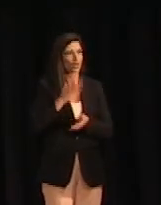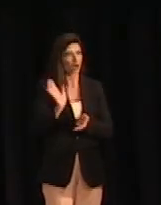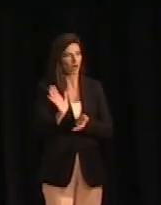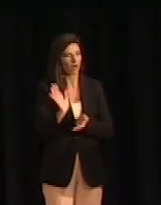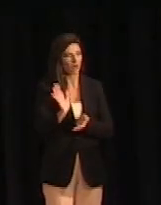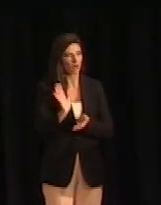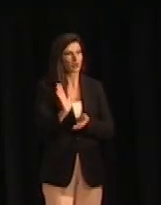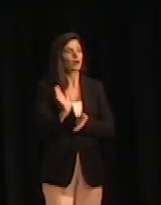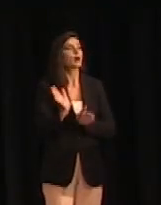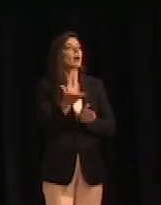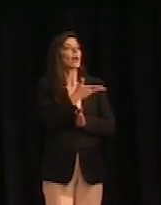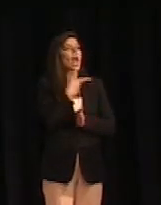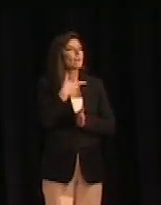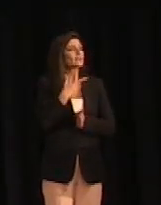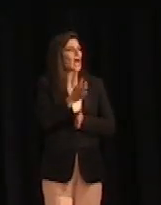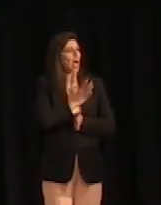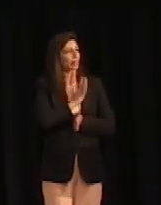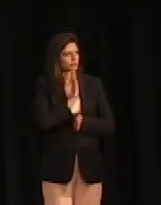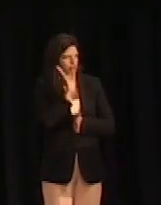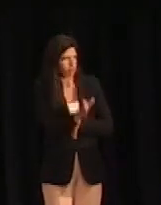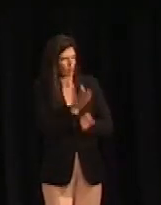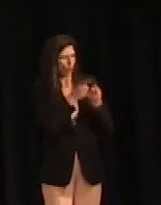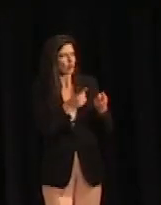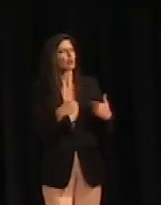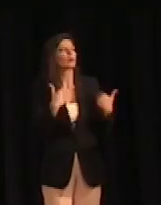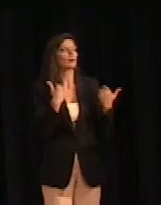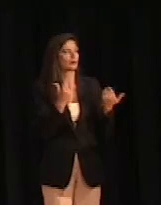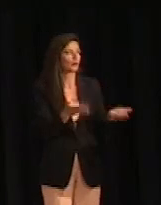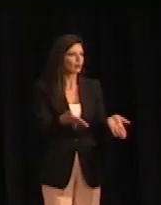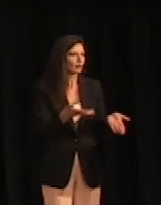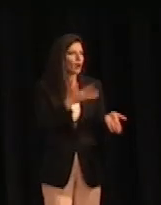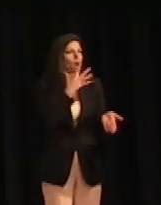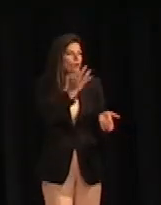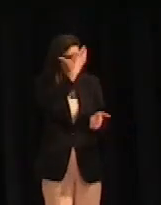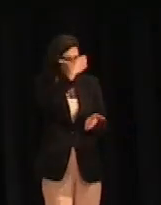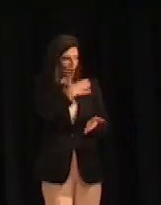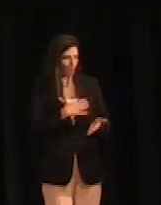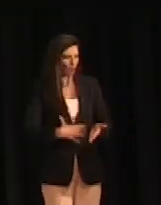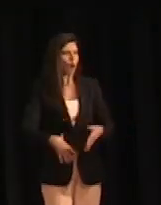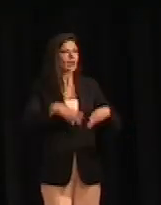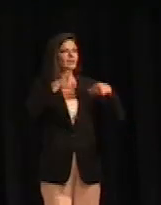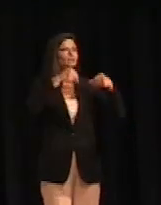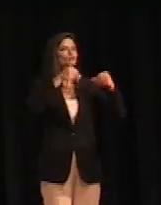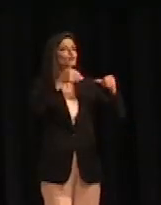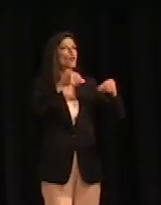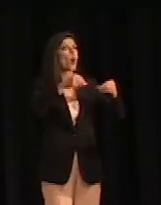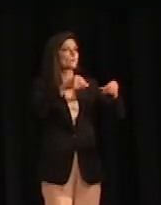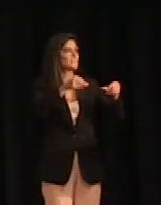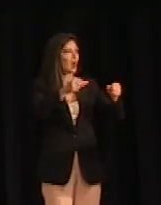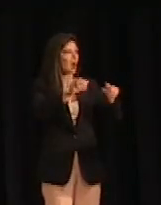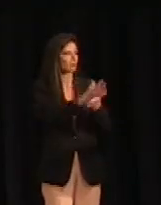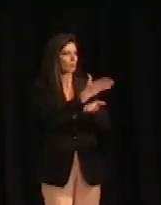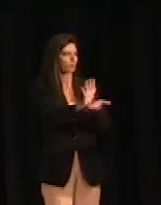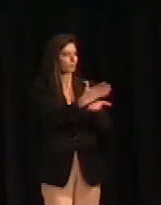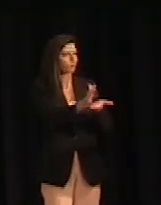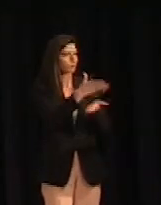ικανό το να είσαι άνθρωπος, αλλά σημαντικό να μετατρέπεσαι κάθε στιγμή σε